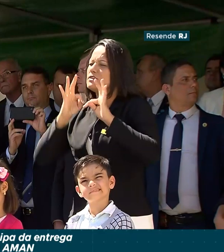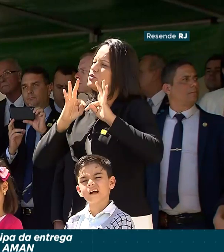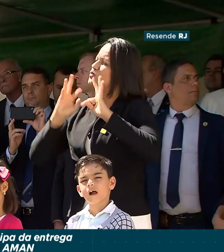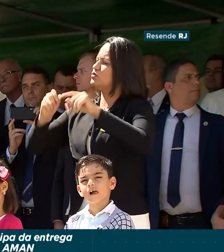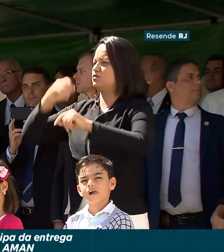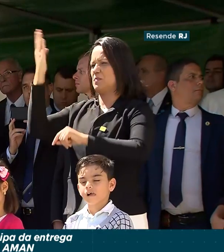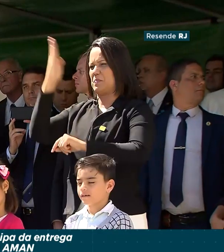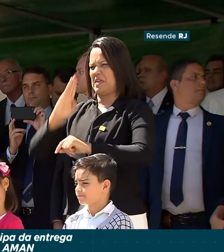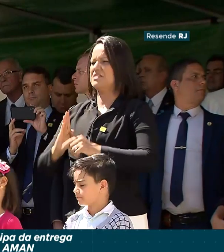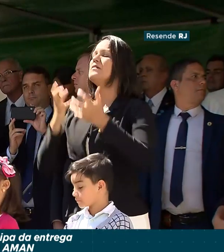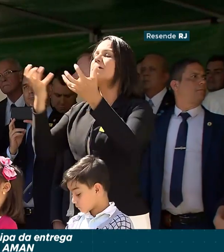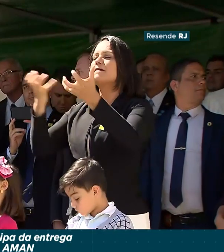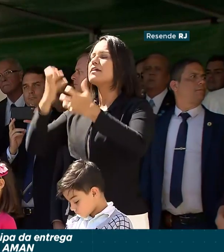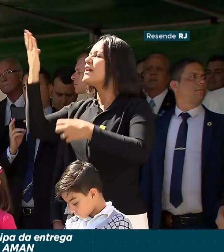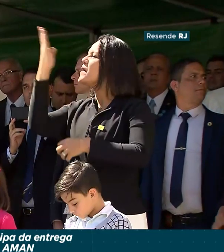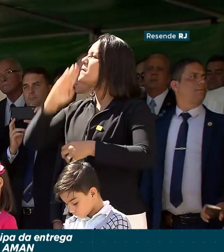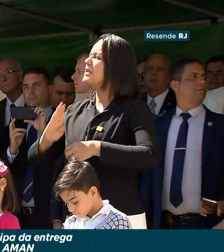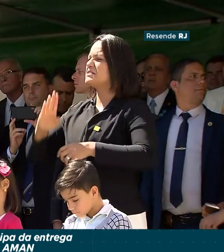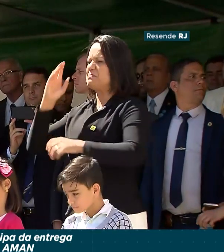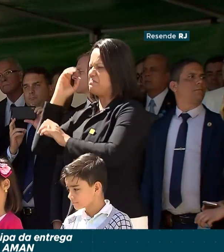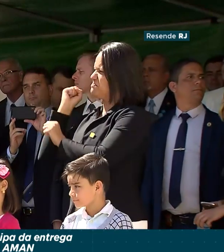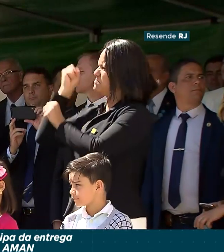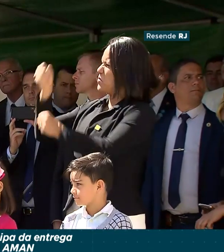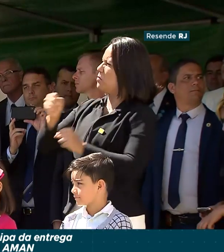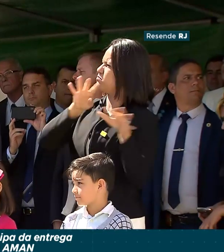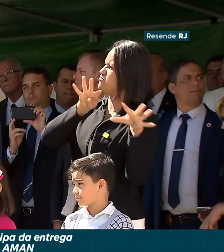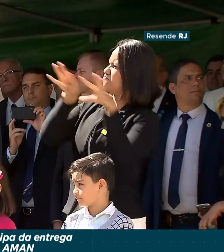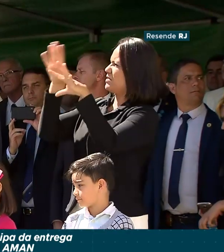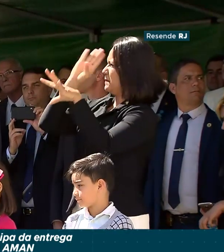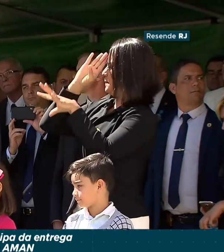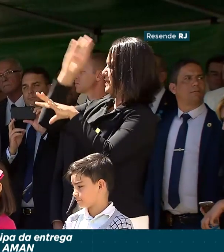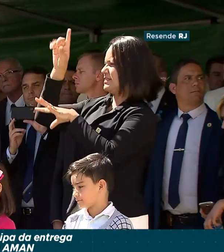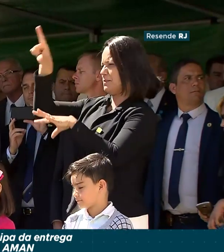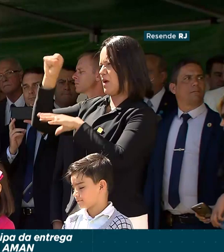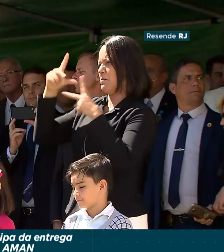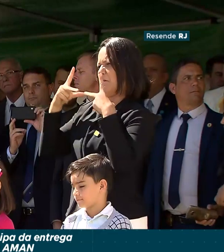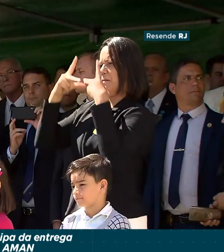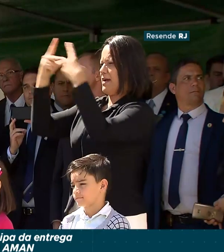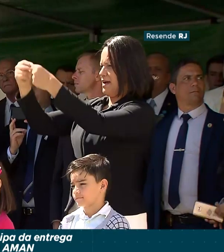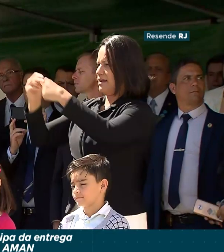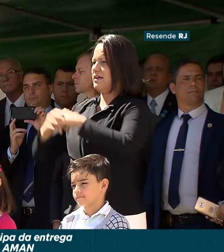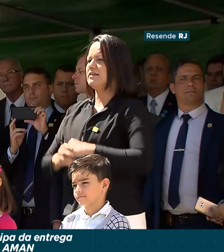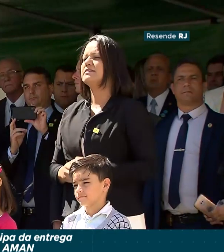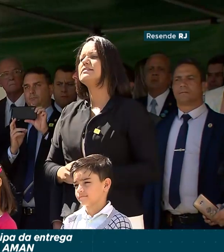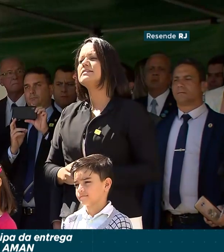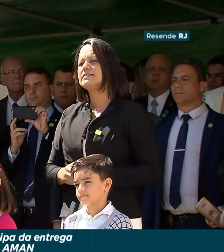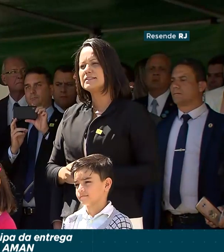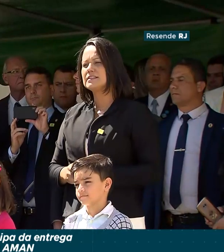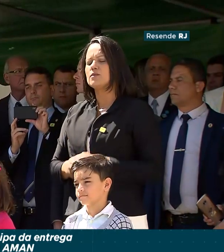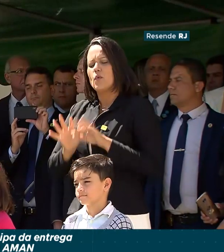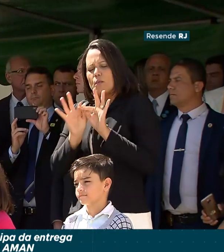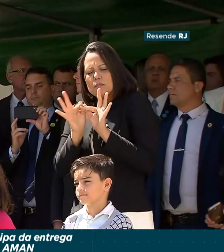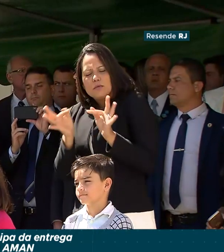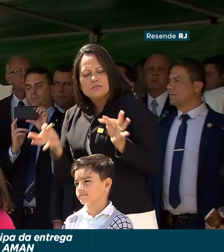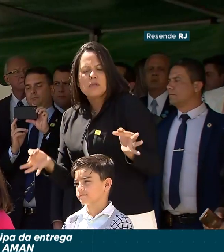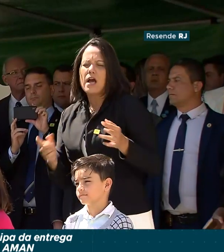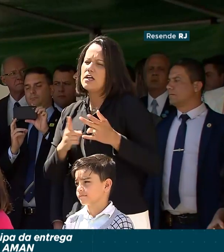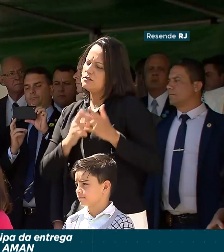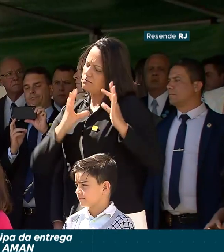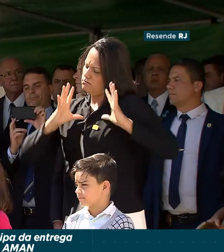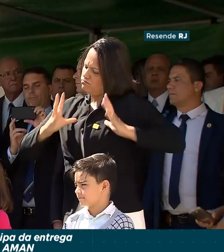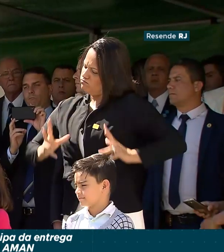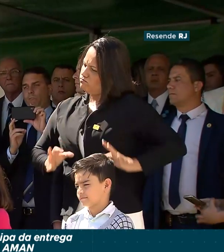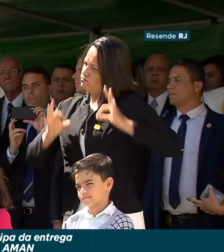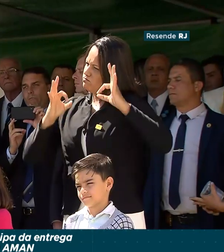para colocar o Brasil no local de destaque que ele merece. A humildade, a honestidade e o